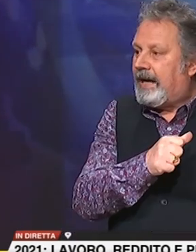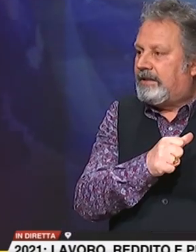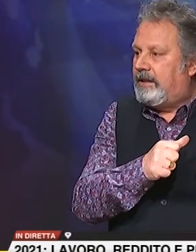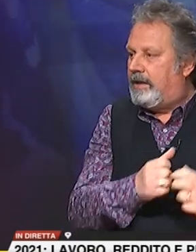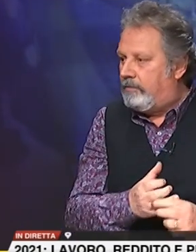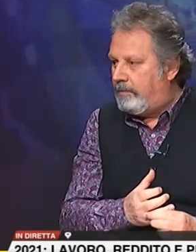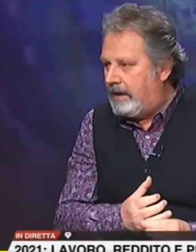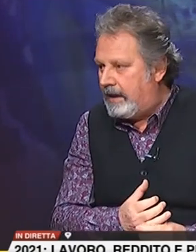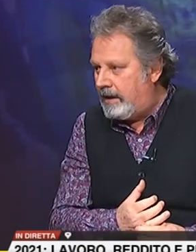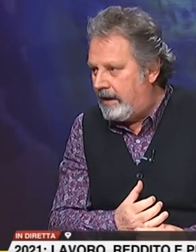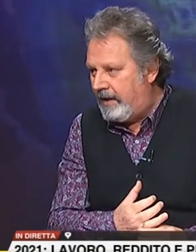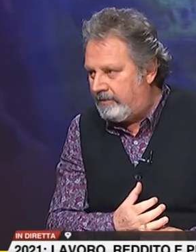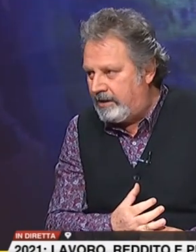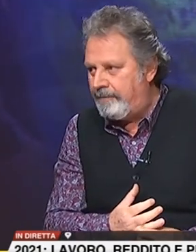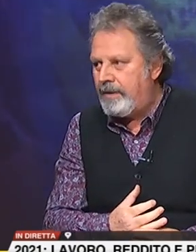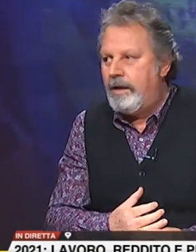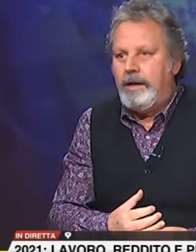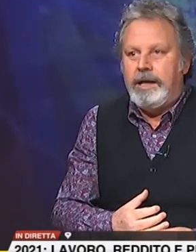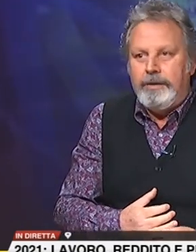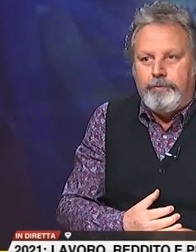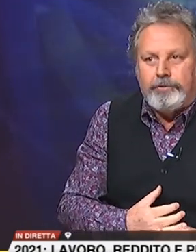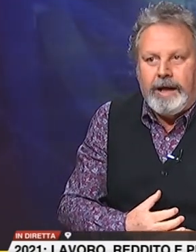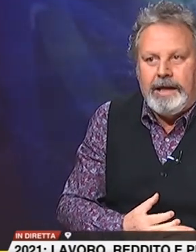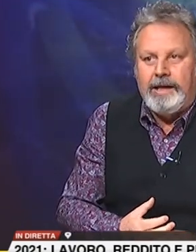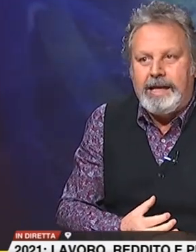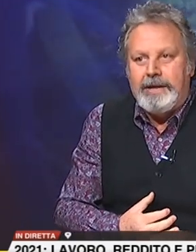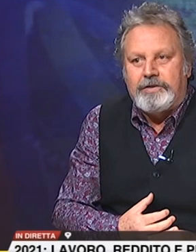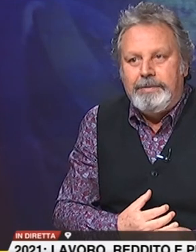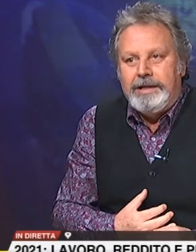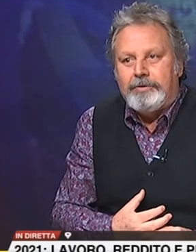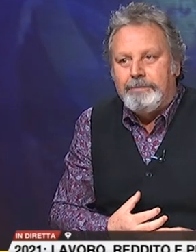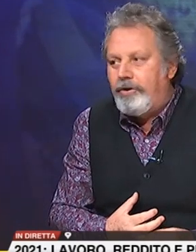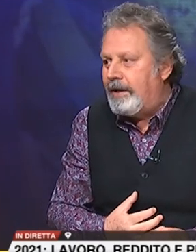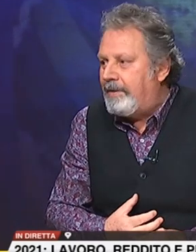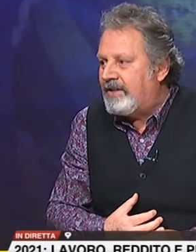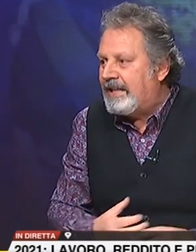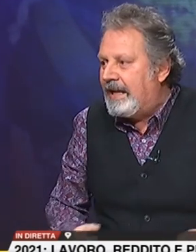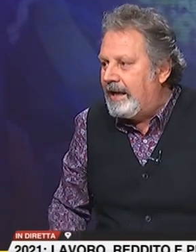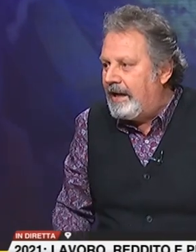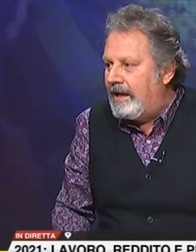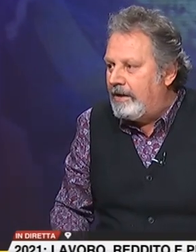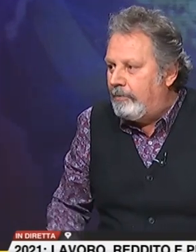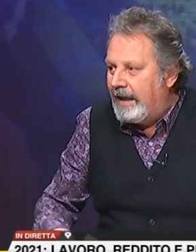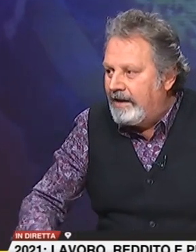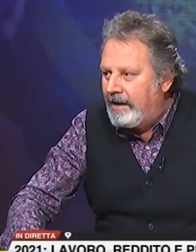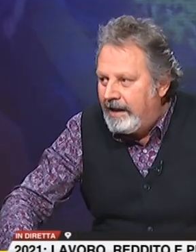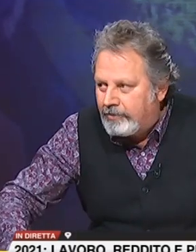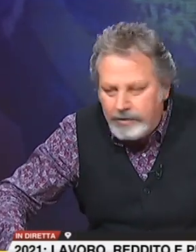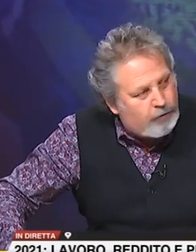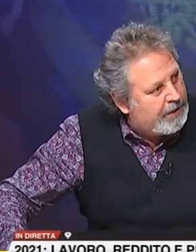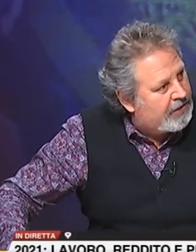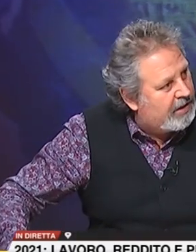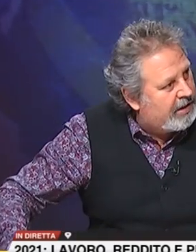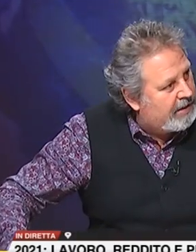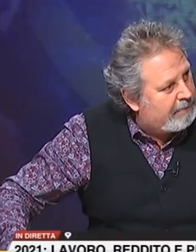già pagati nel 2020. Il punto è che hanno stabilito che bisogna presentare le domande entro